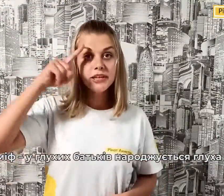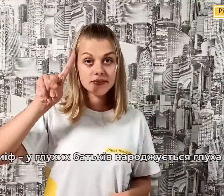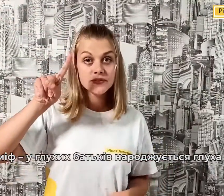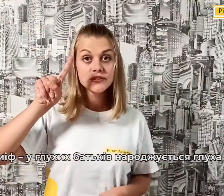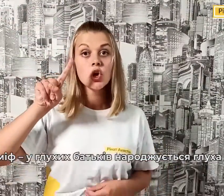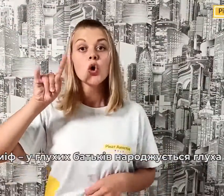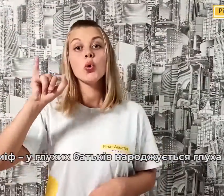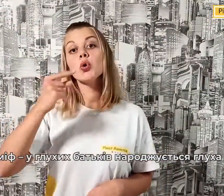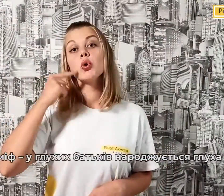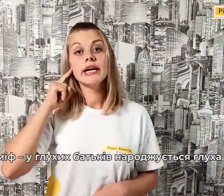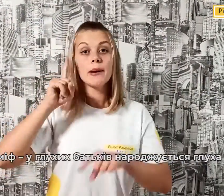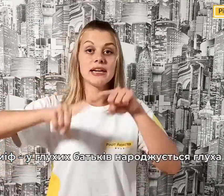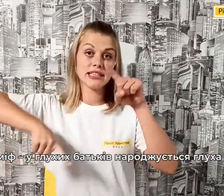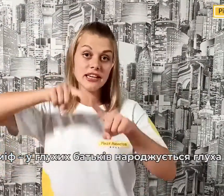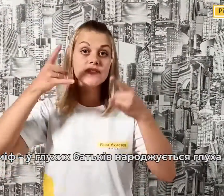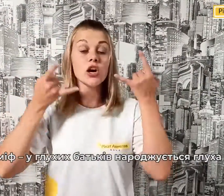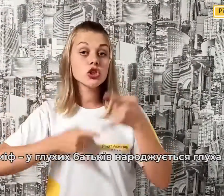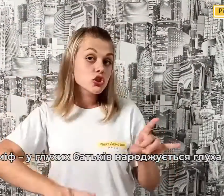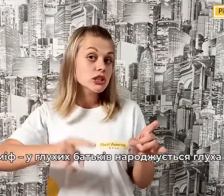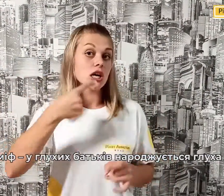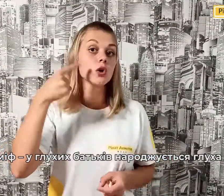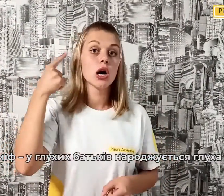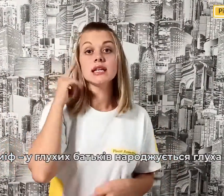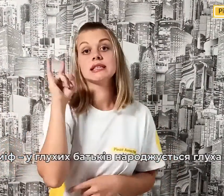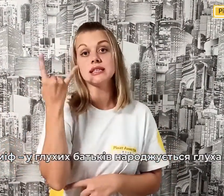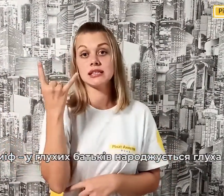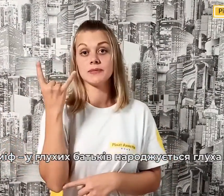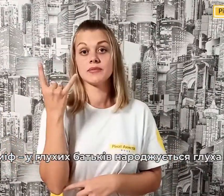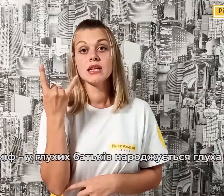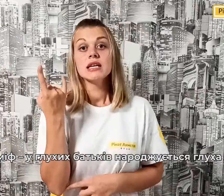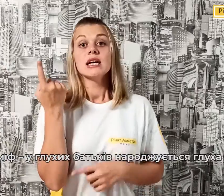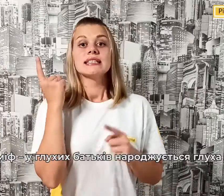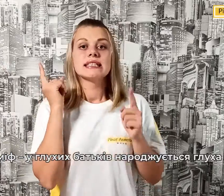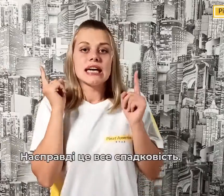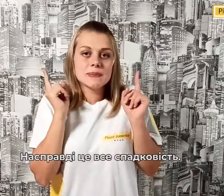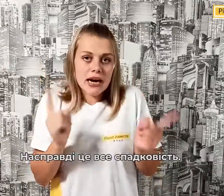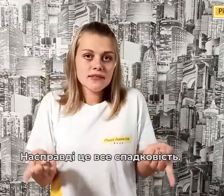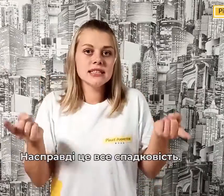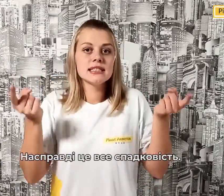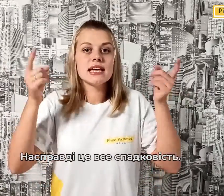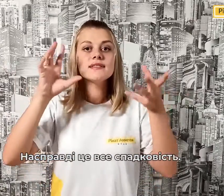міф – у глухих батьків народжується глуха дитина. Насправді це